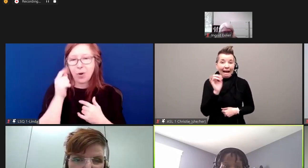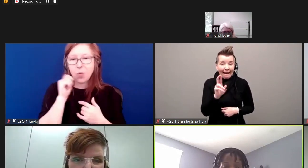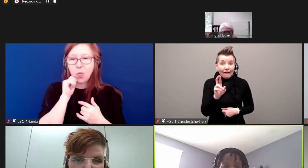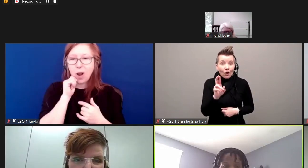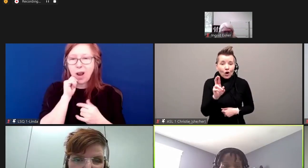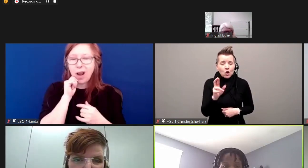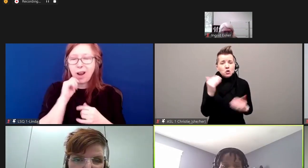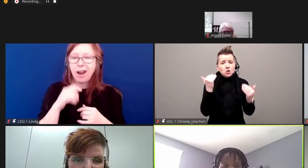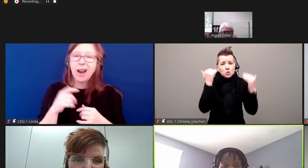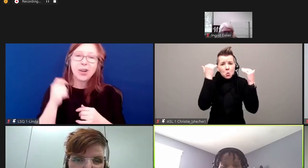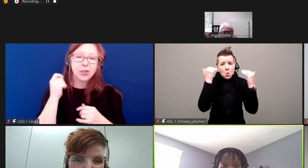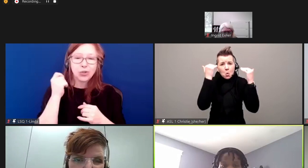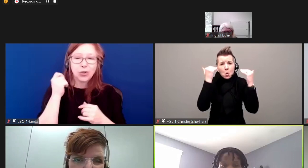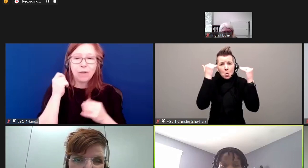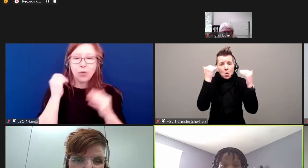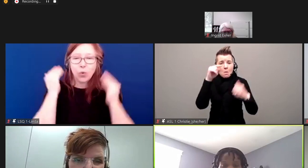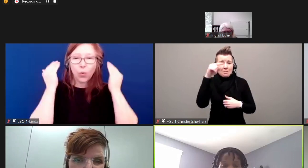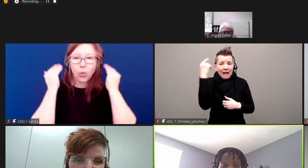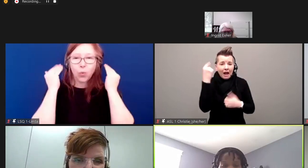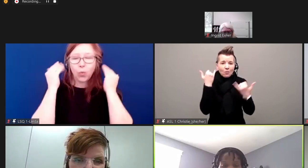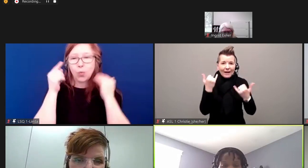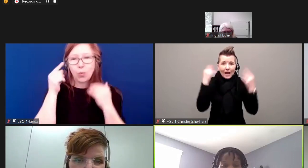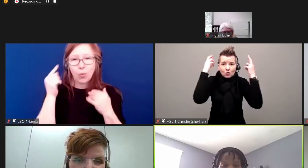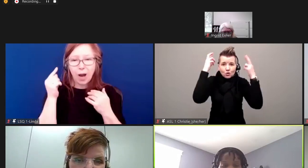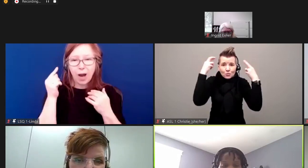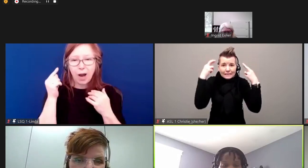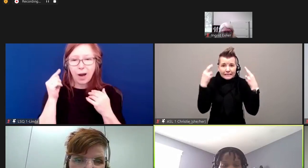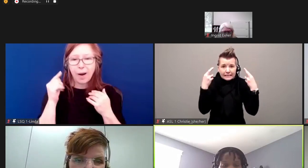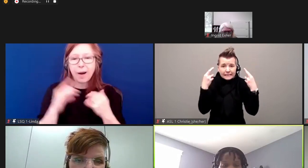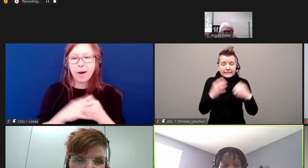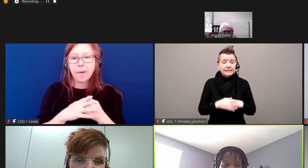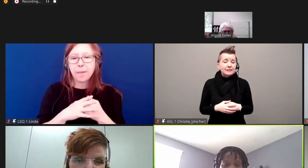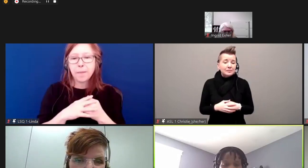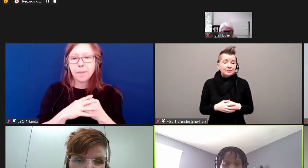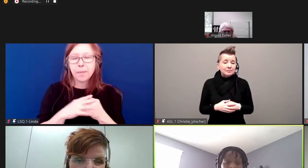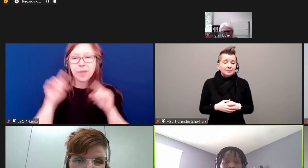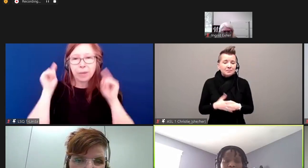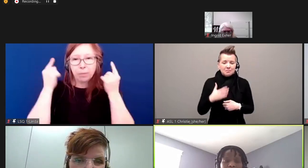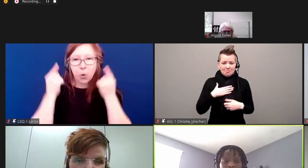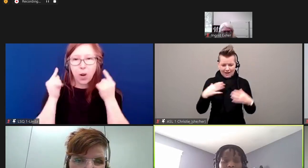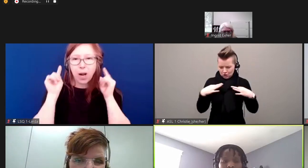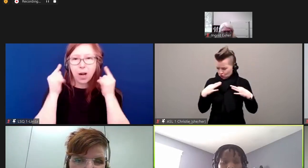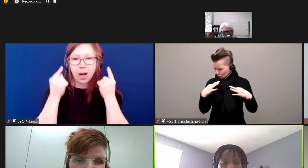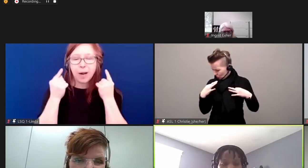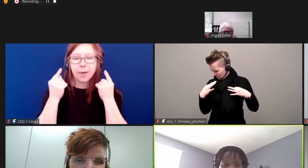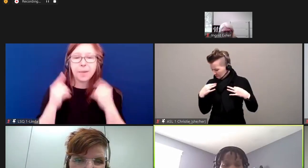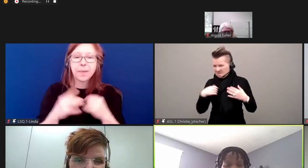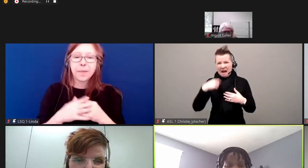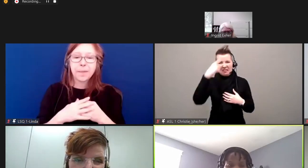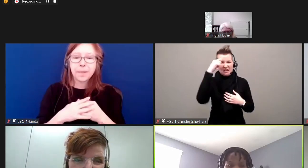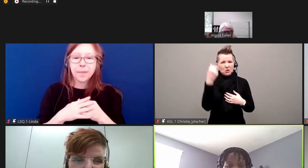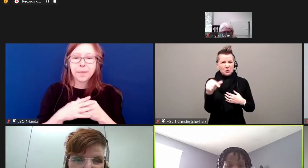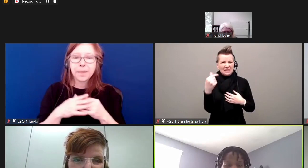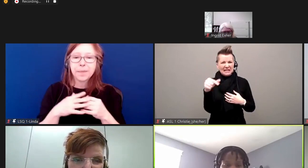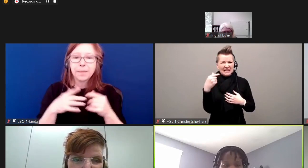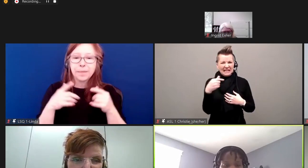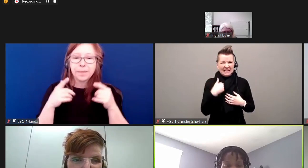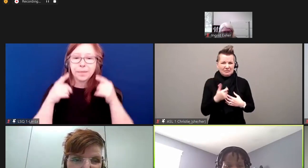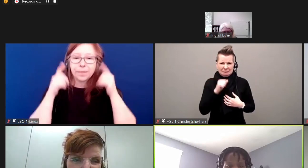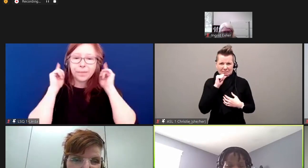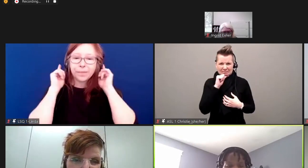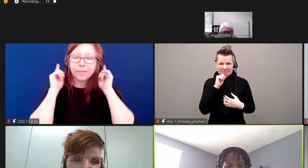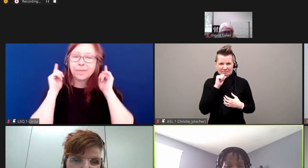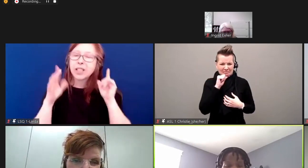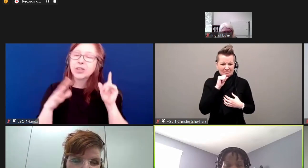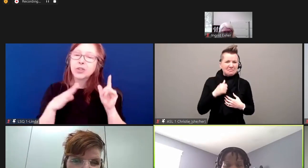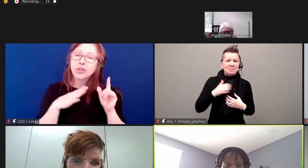J'ai des cheveux plus ou moins courts, noirs, qui sont en boucle, en natte, et je porte une sorte